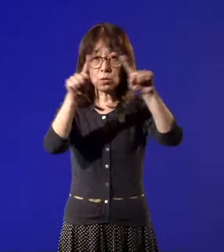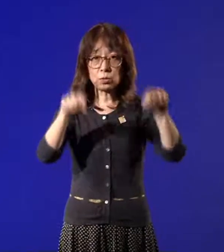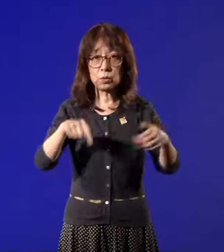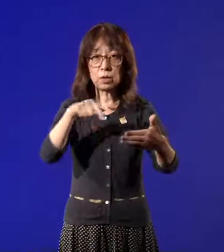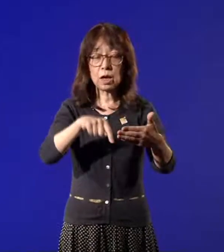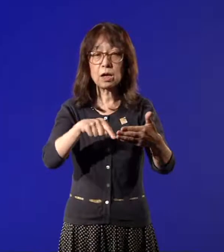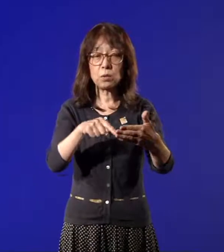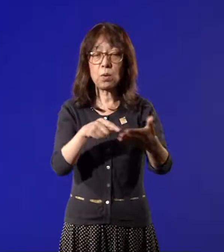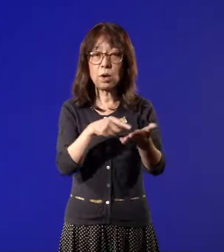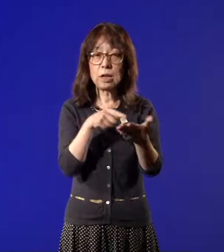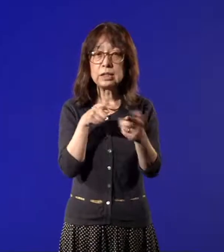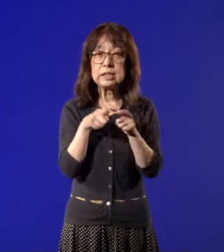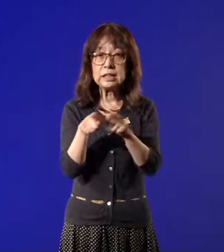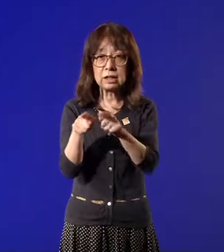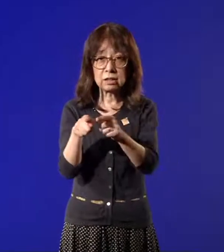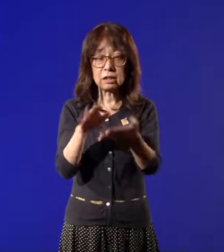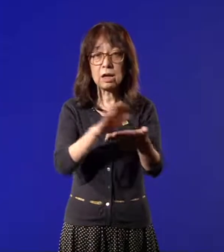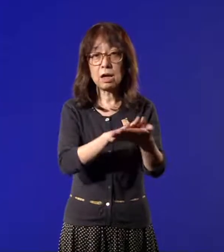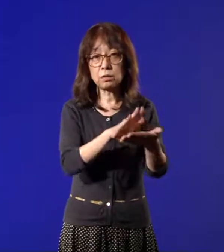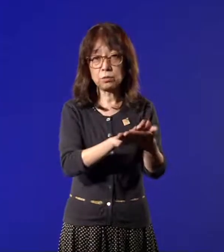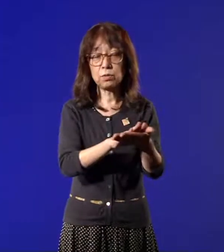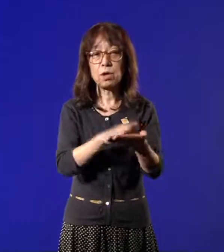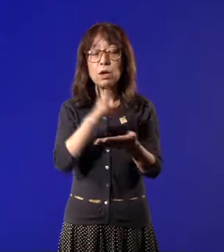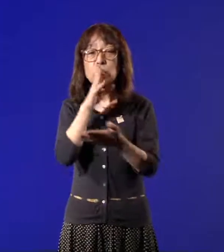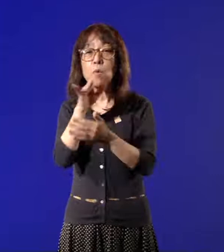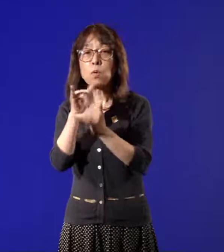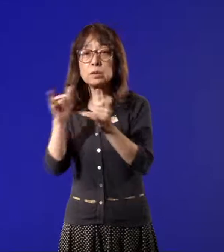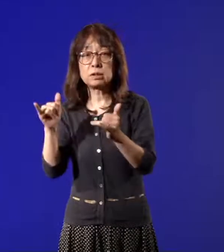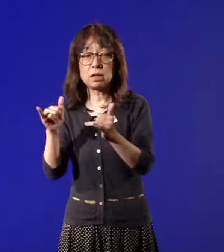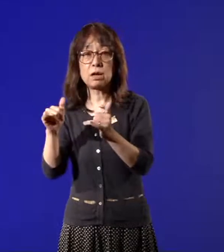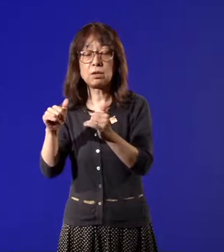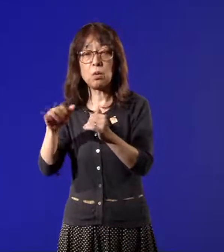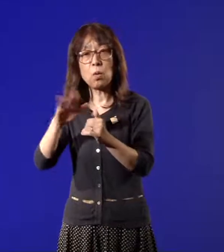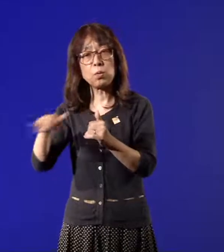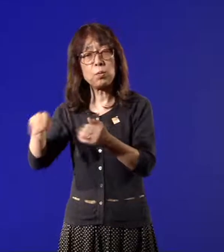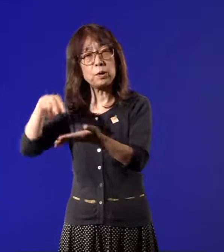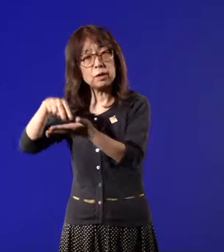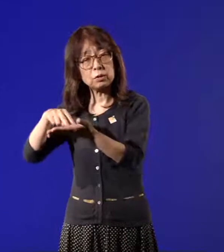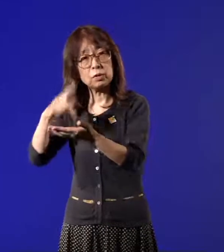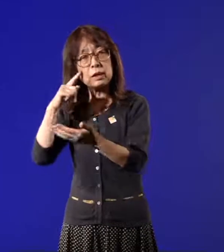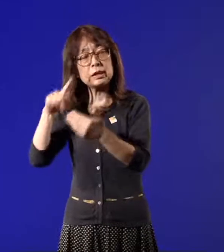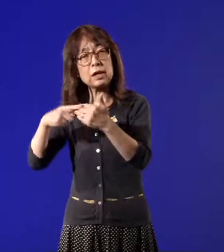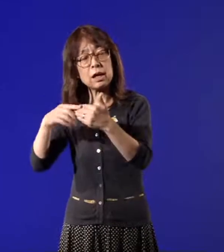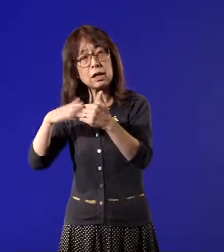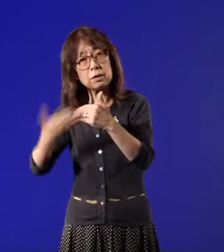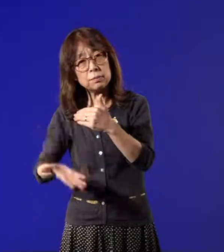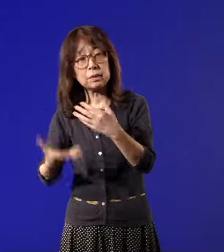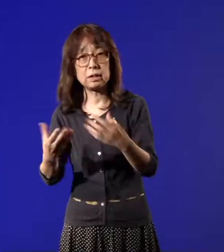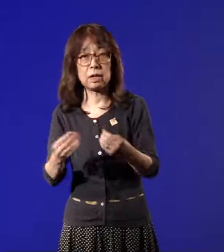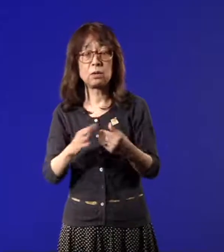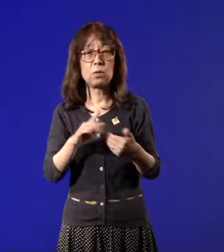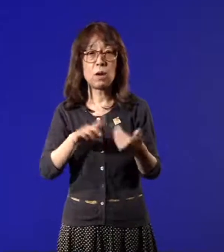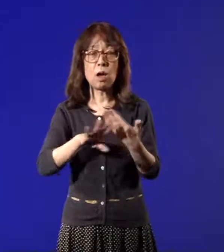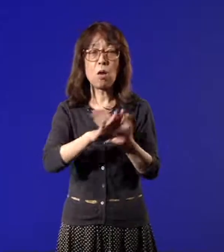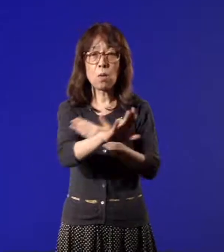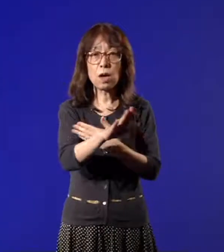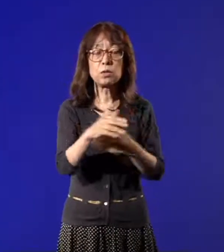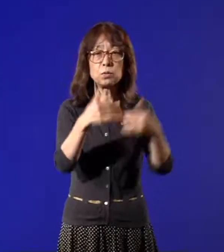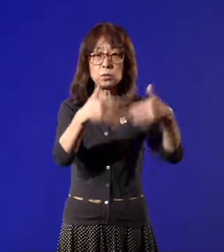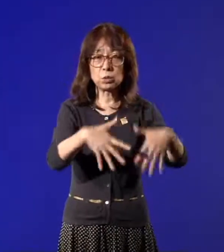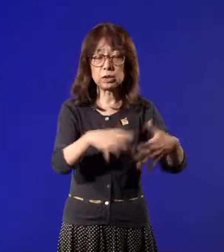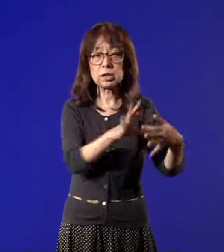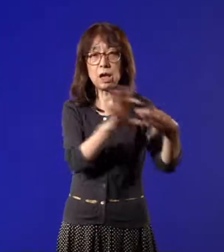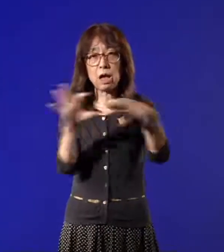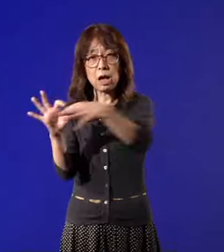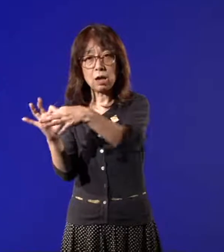ていた当事者の子どもの側に立つ視点が不足していたとか他の組織や個人が関与したときに業務